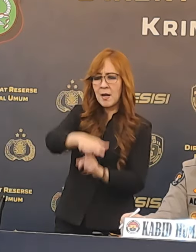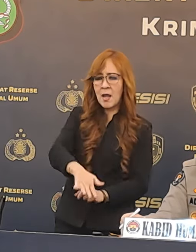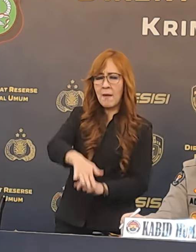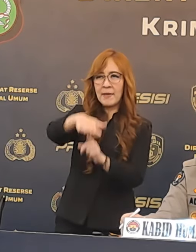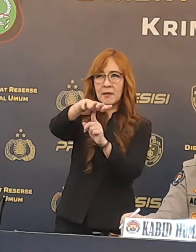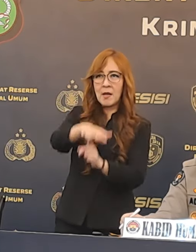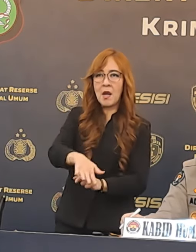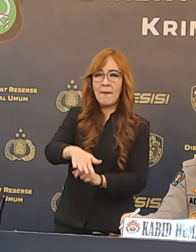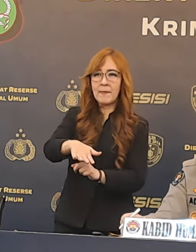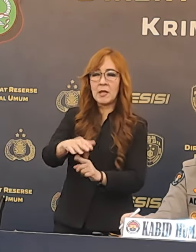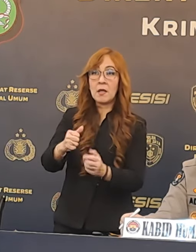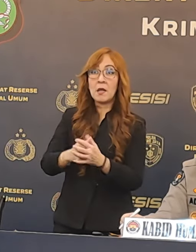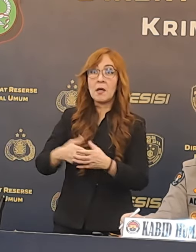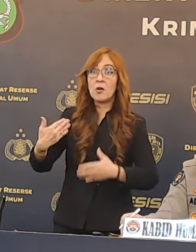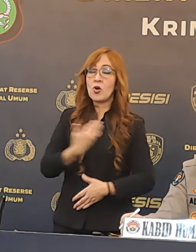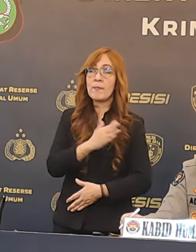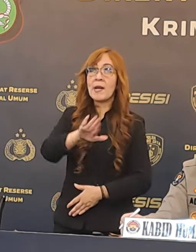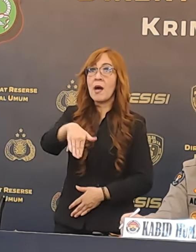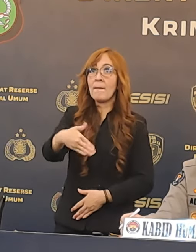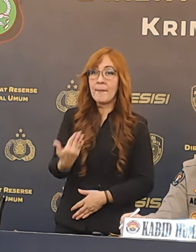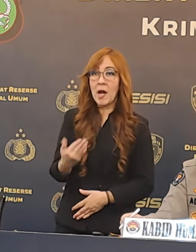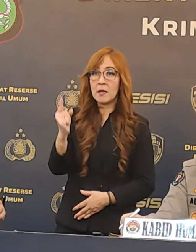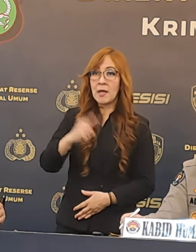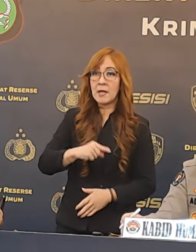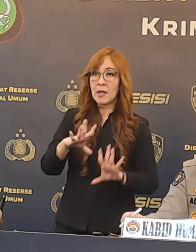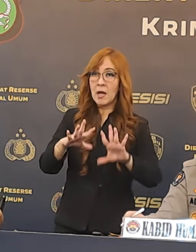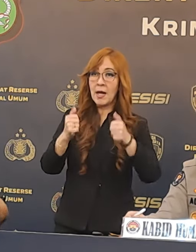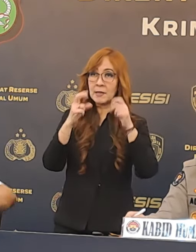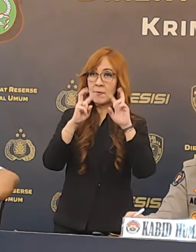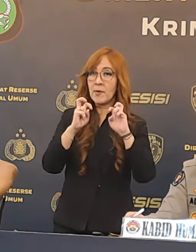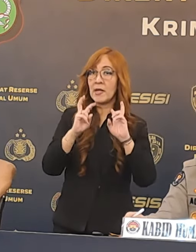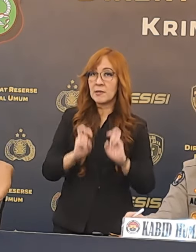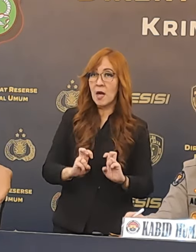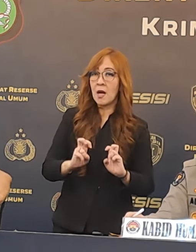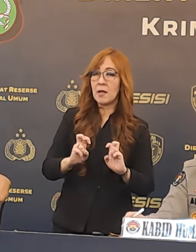Pak? Kalau dari pemeriksaan yang dilakukan oleh penyidik.